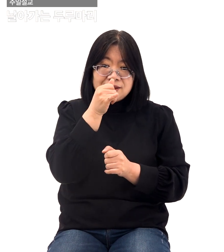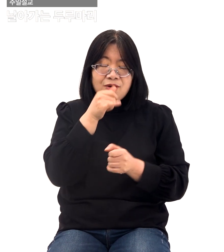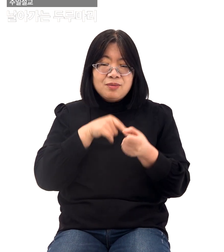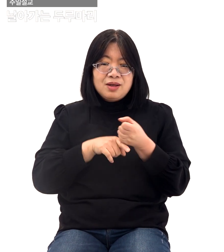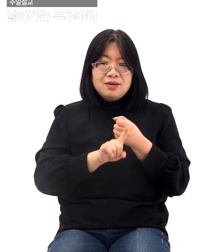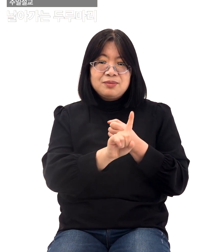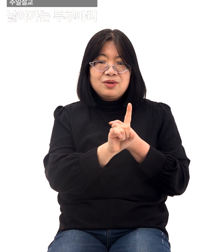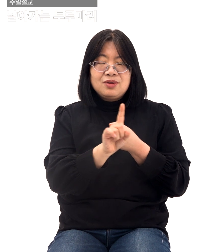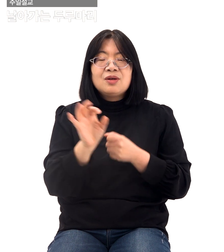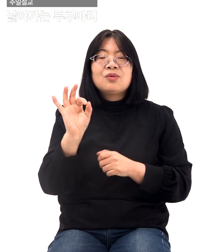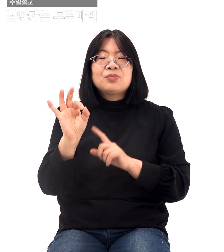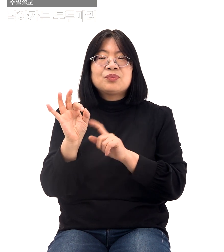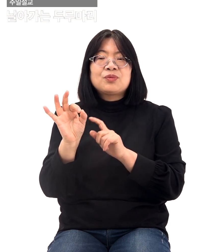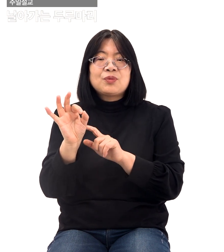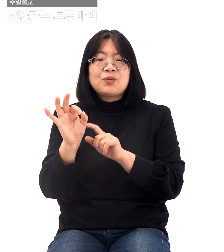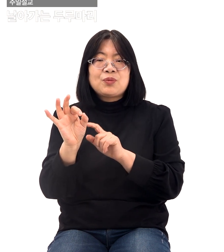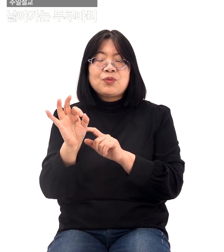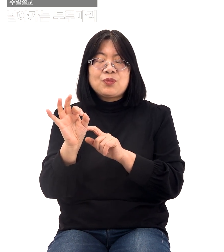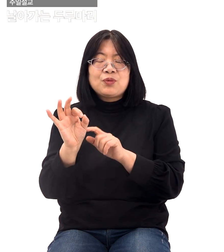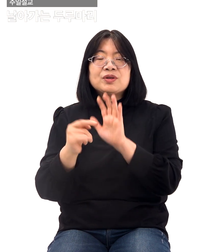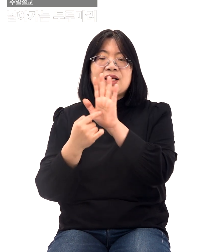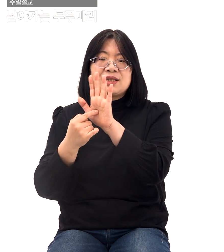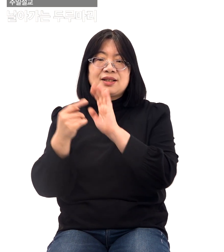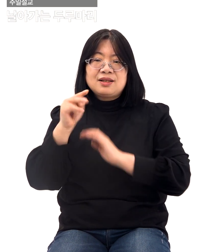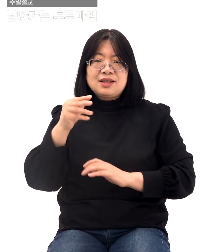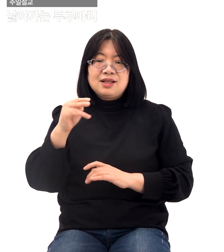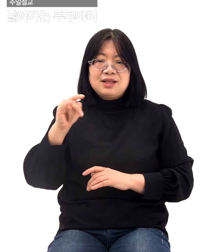말은 화폐 단위를 얘기합니다. 달란트.